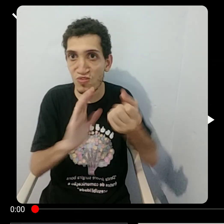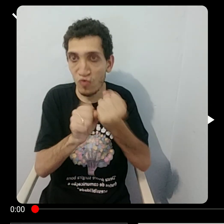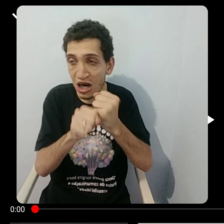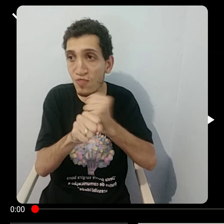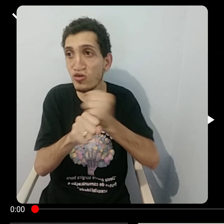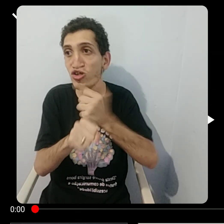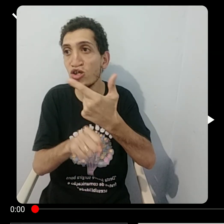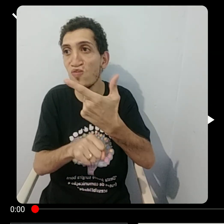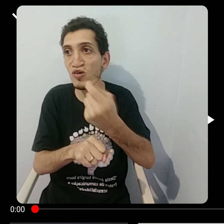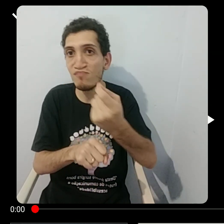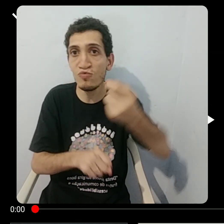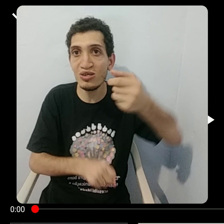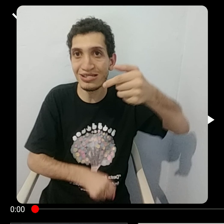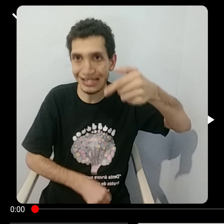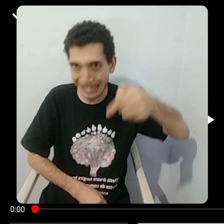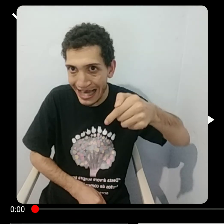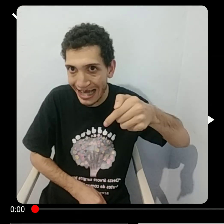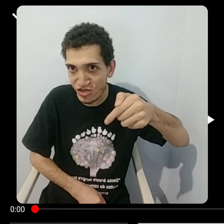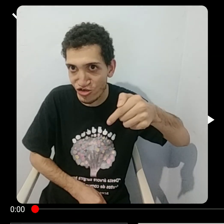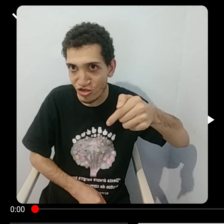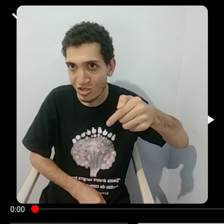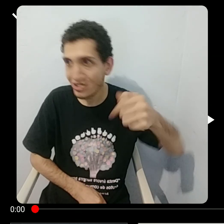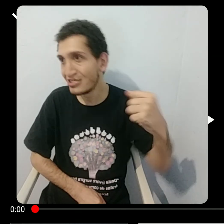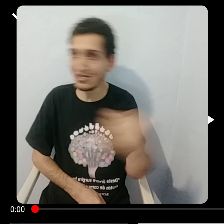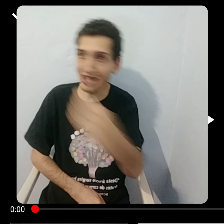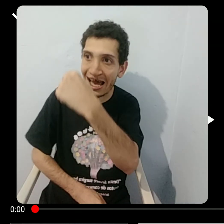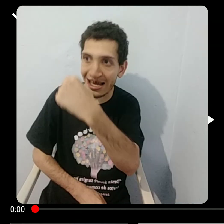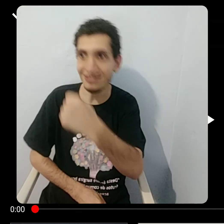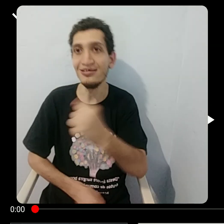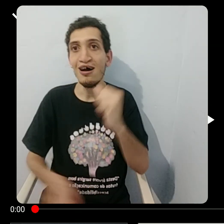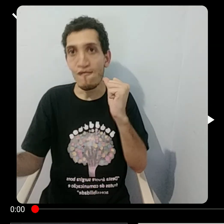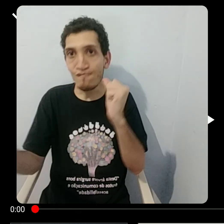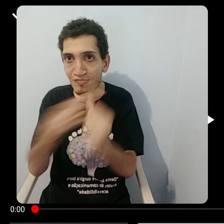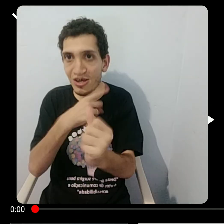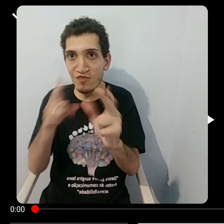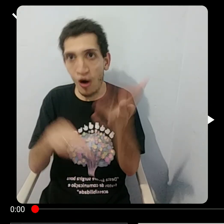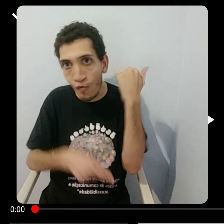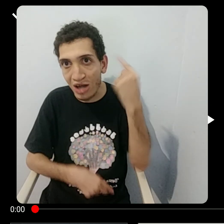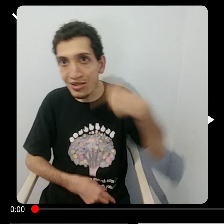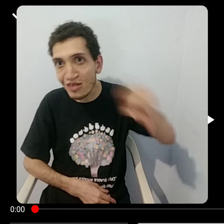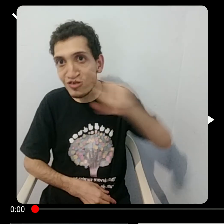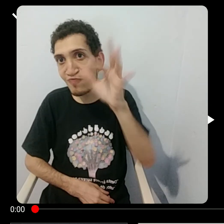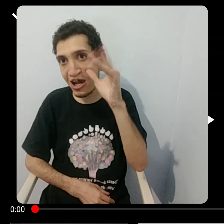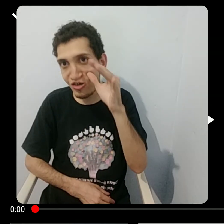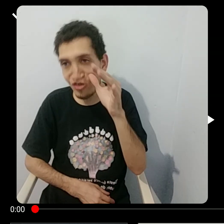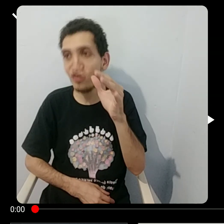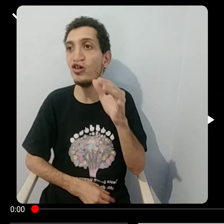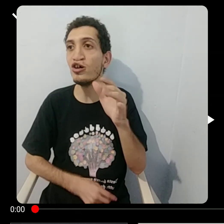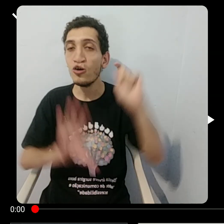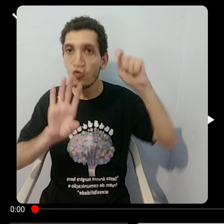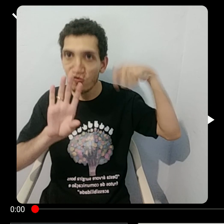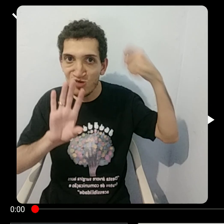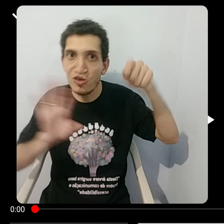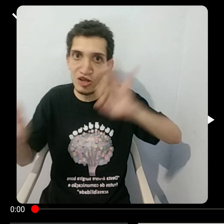no ano de 2007. Yes! Primeiro, igual antes, a gente vai assistir o vídeo, a gente